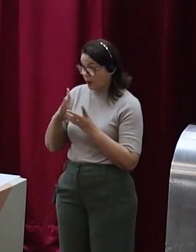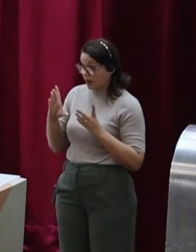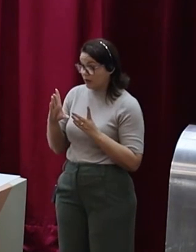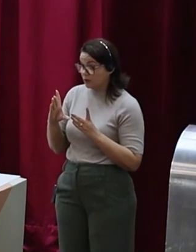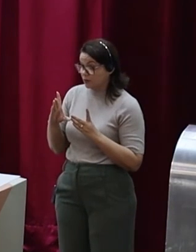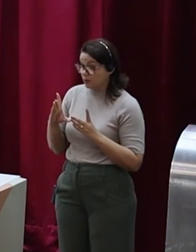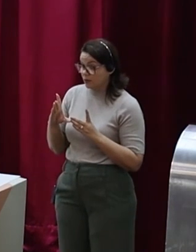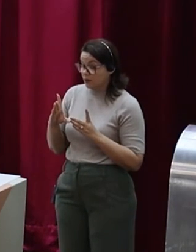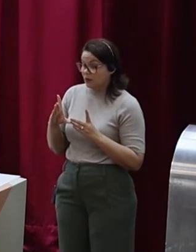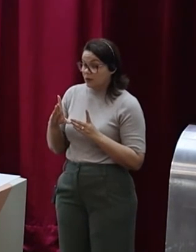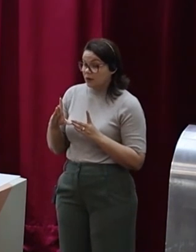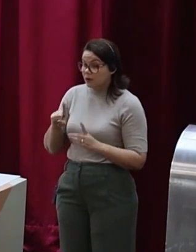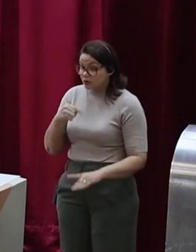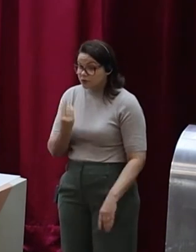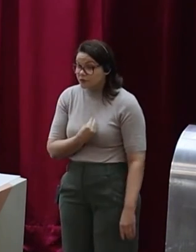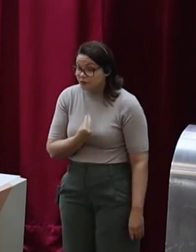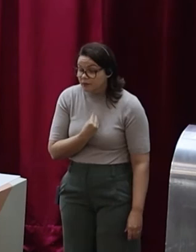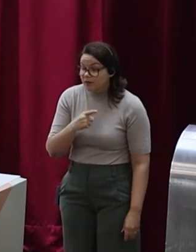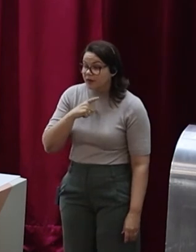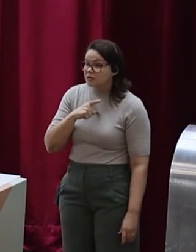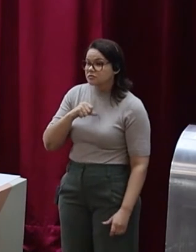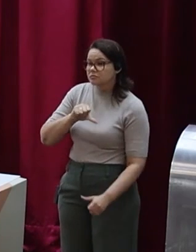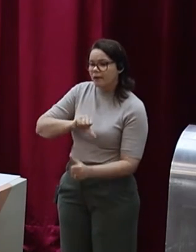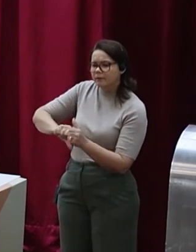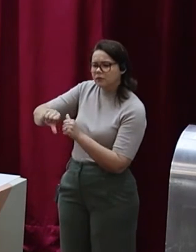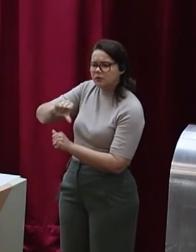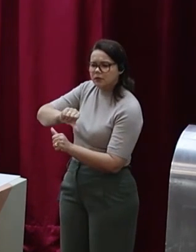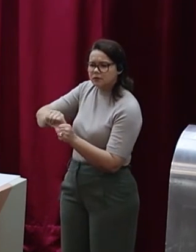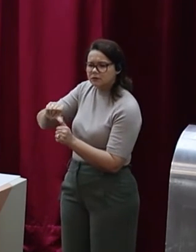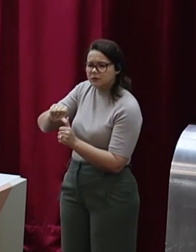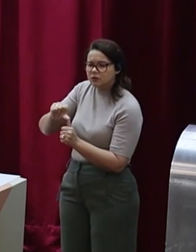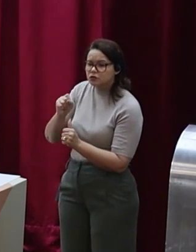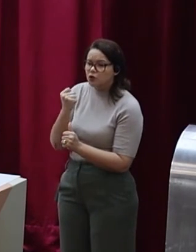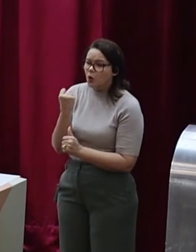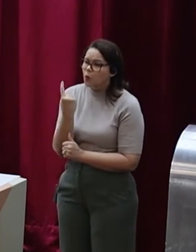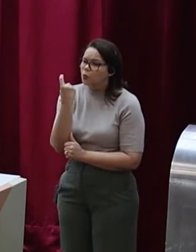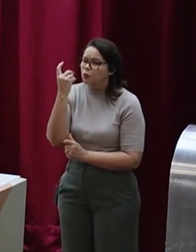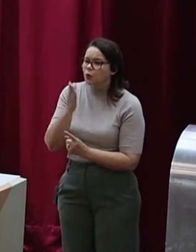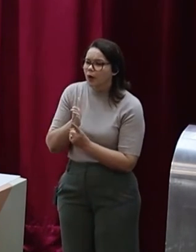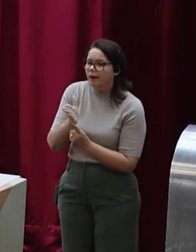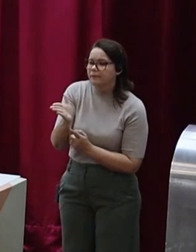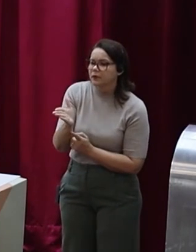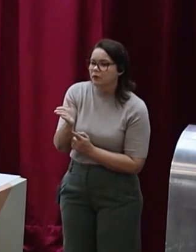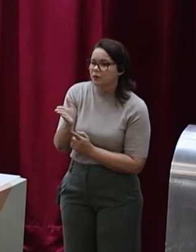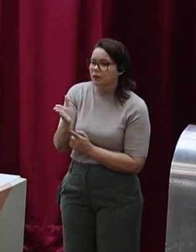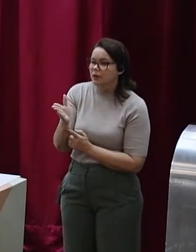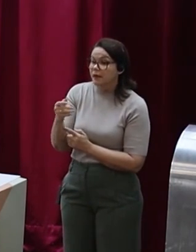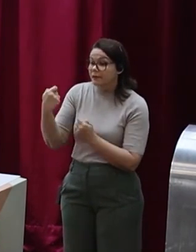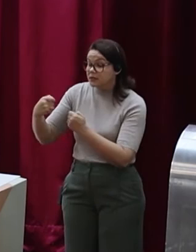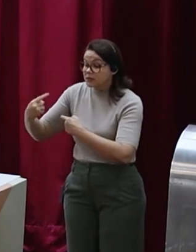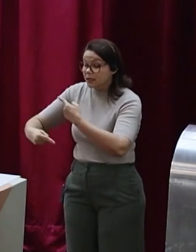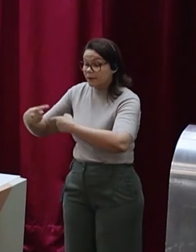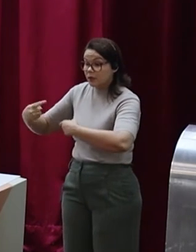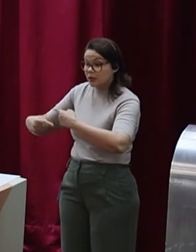existe apenas um caminho de você fazer a mudança social. Você precisa da política. Então,